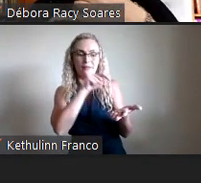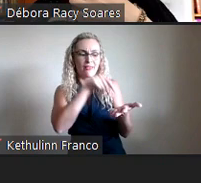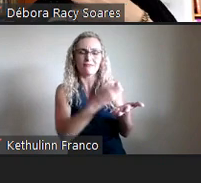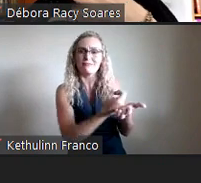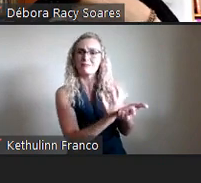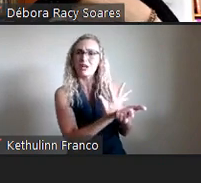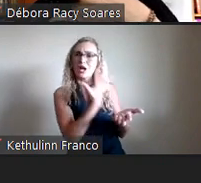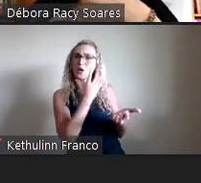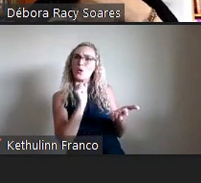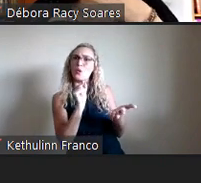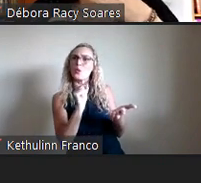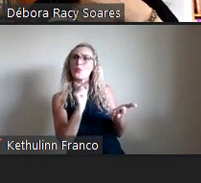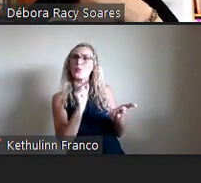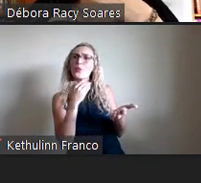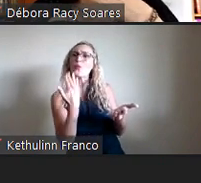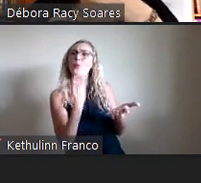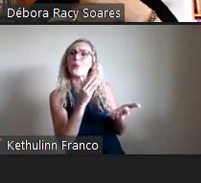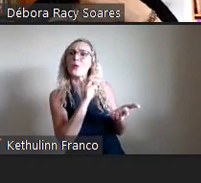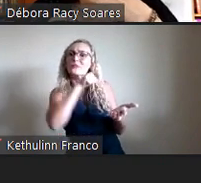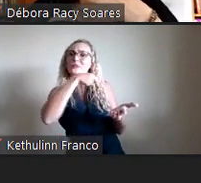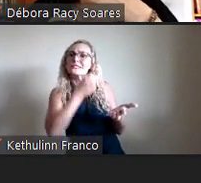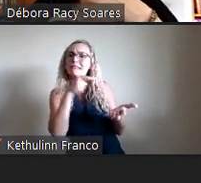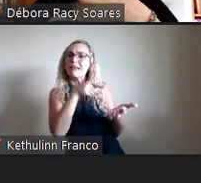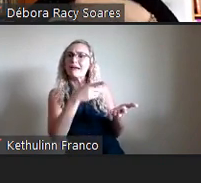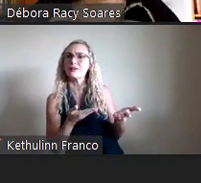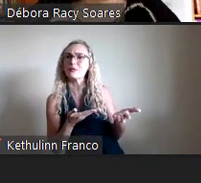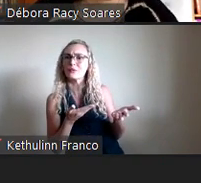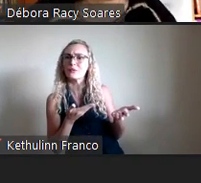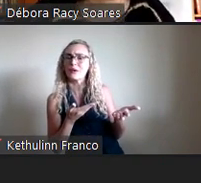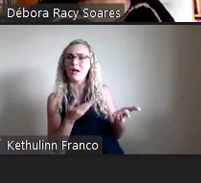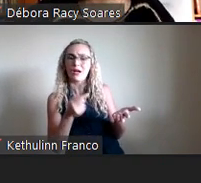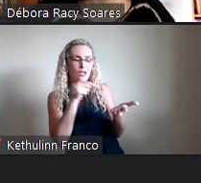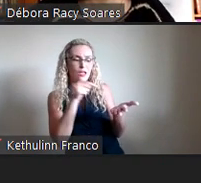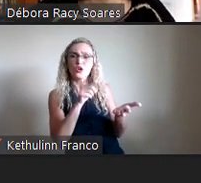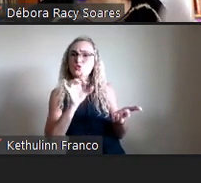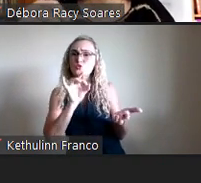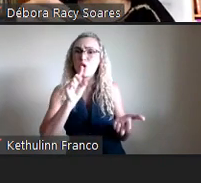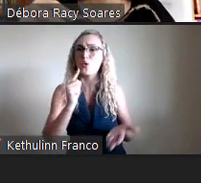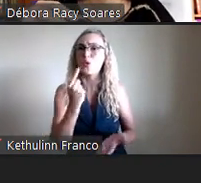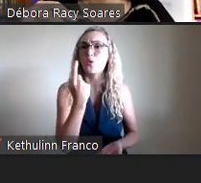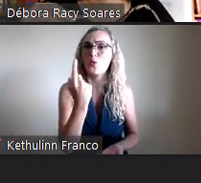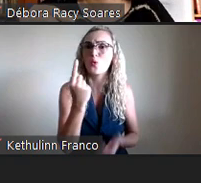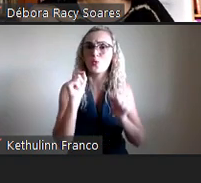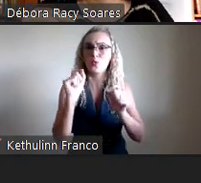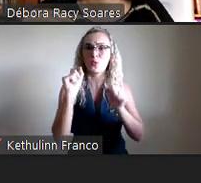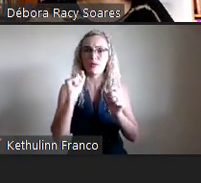nós, né? Aparece ali o exame de sangue. É o que a Kathleen vai fazer agora, olha.